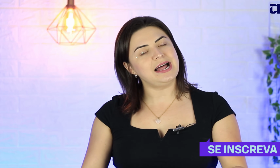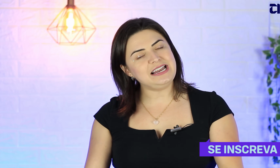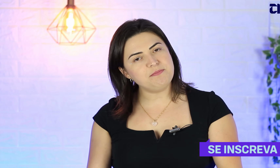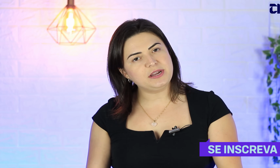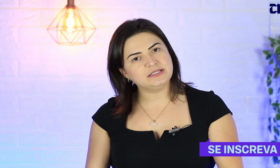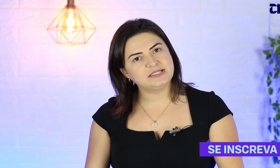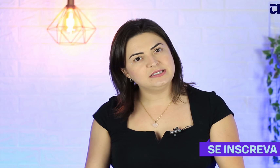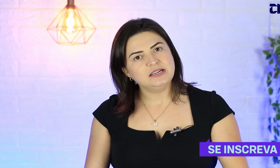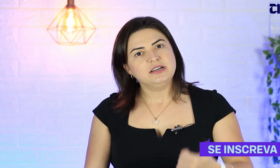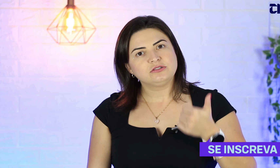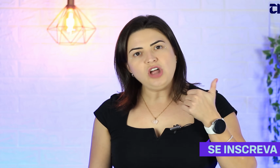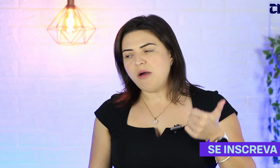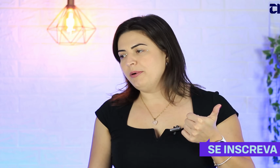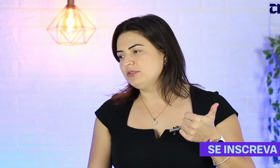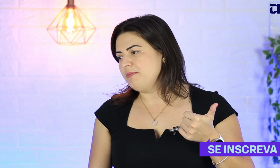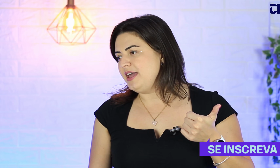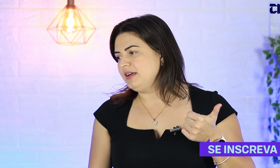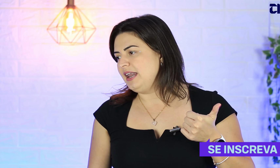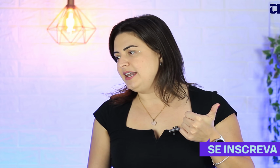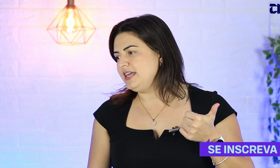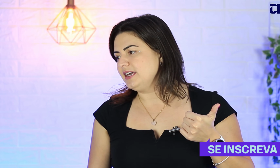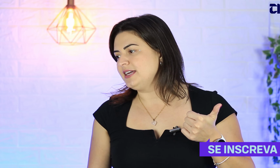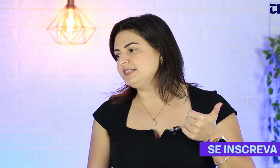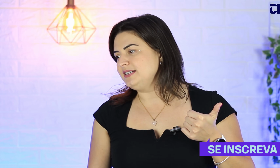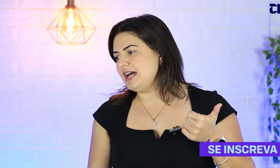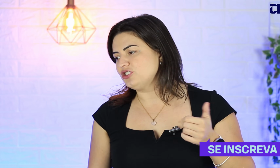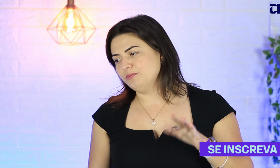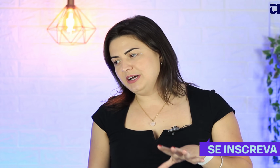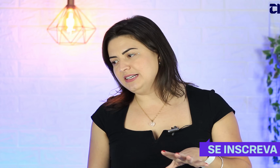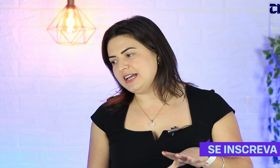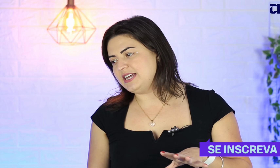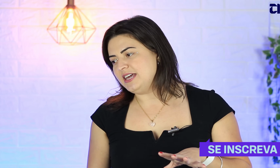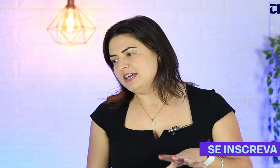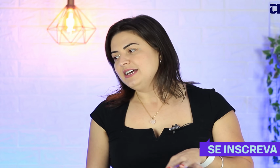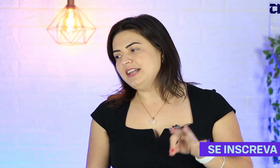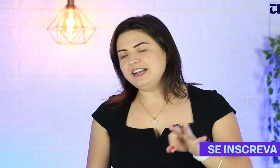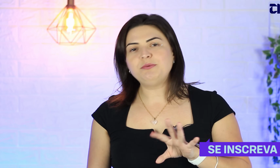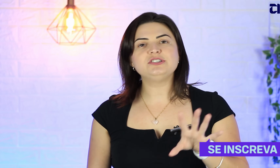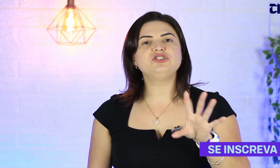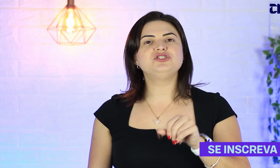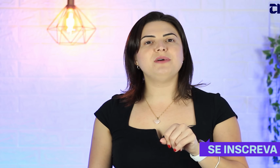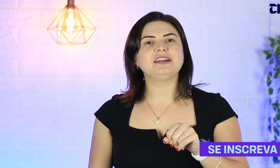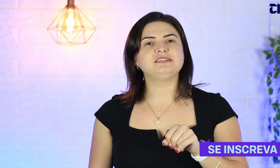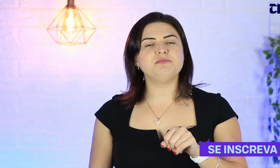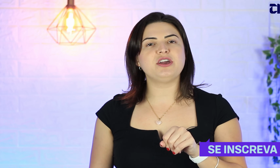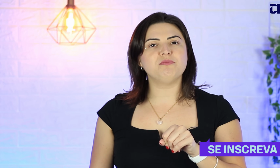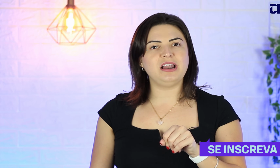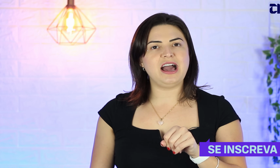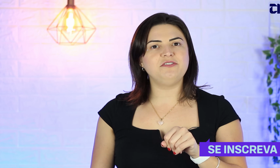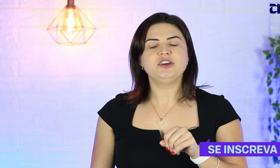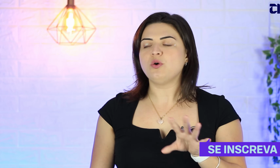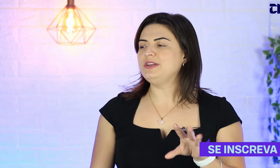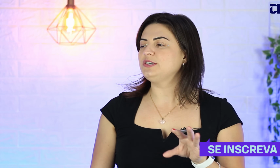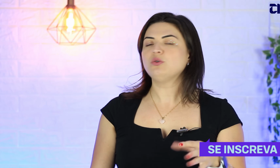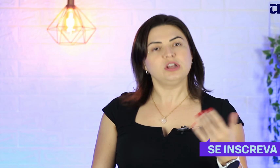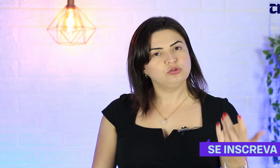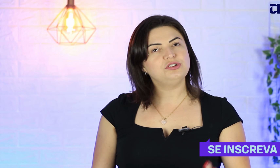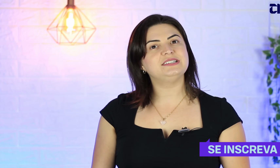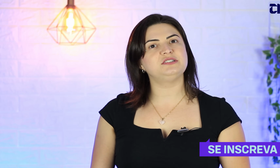na Libras. Topam também, galerinha? O vocês acham? Manda aqui. E daí depois a gente marca também uma live com esse conteúdo das